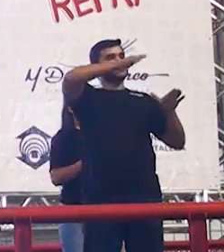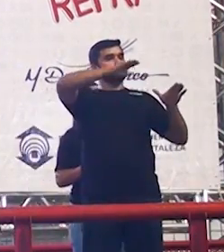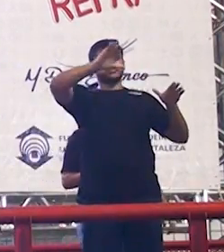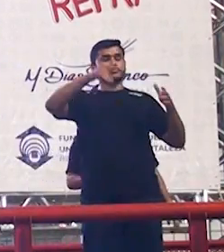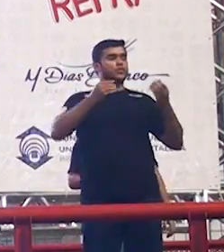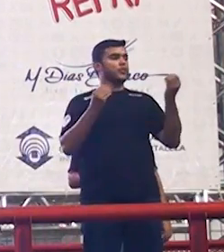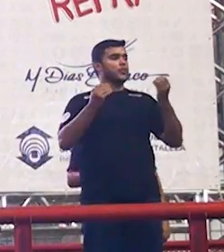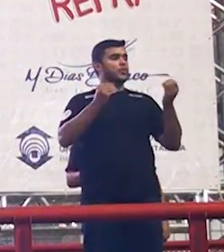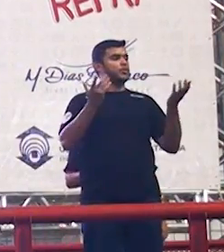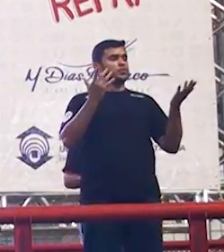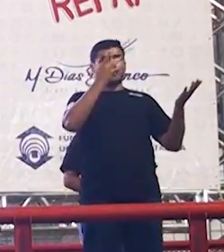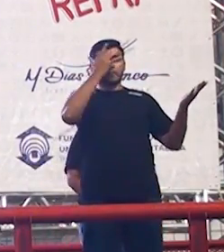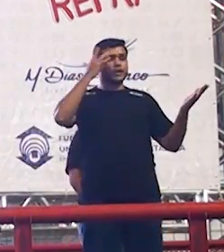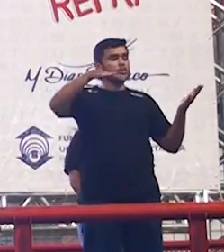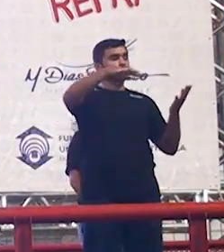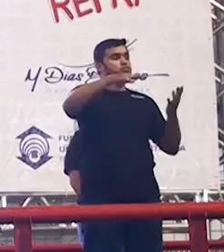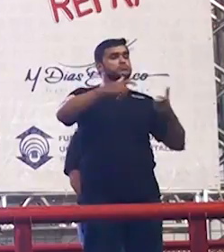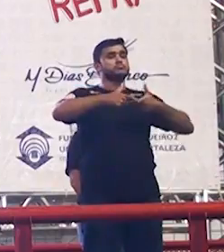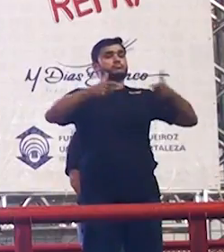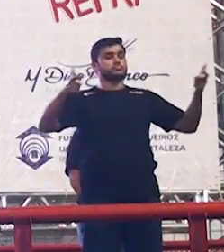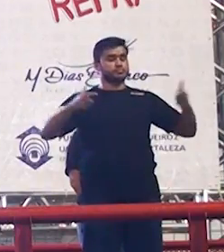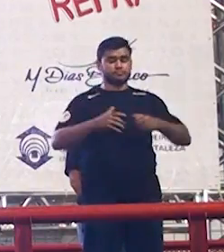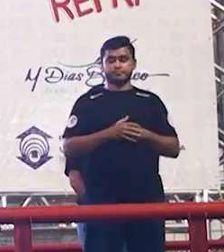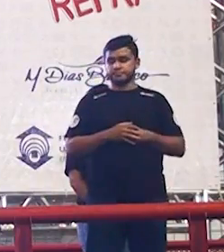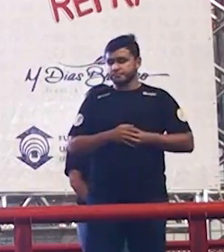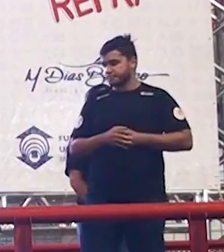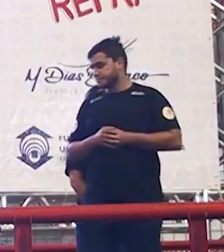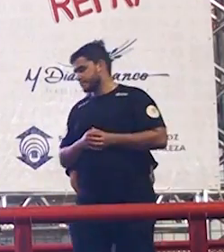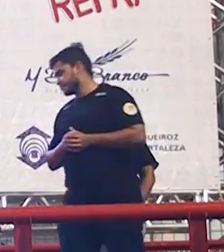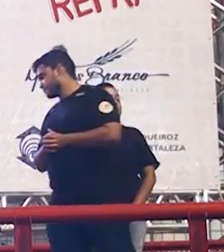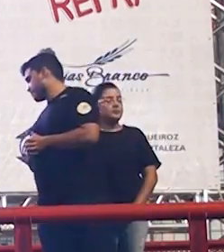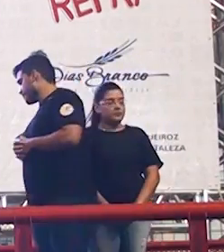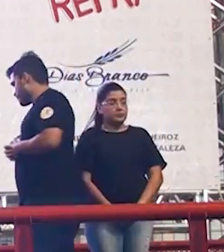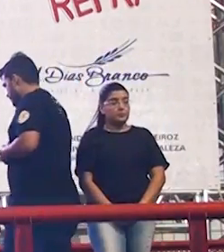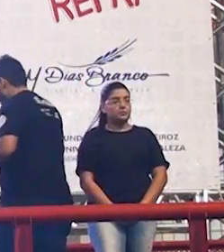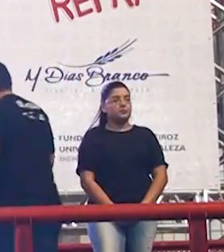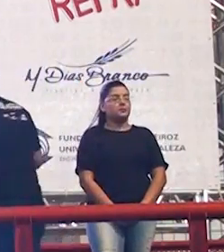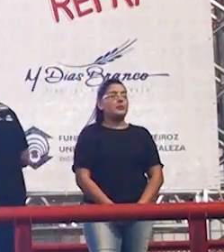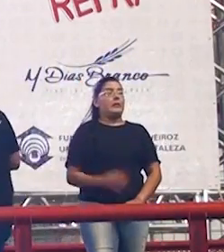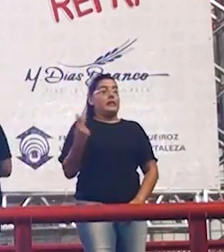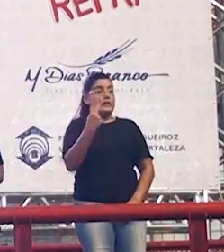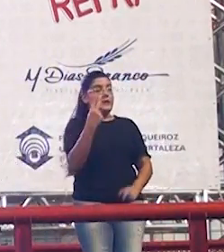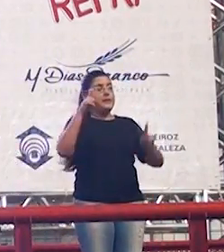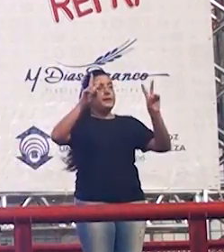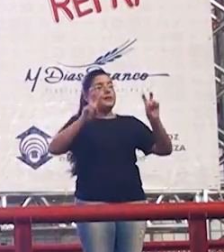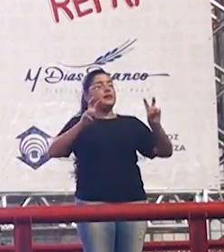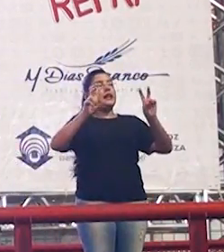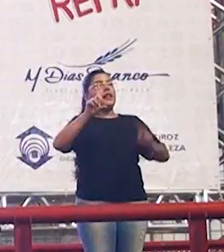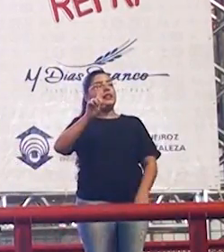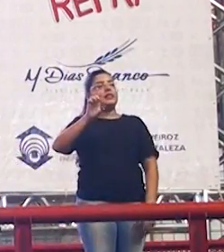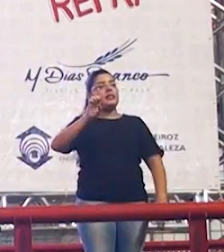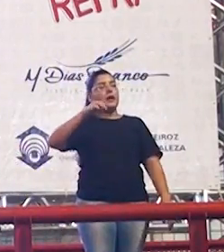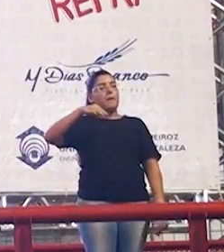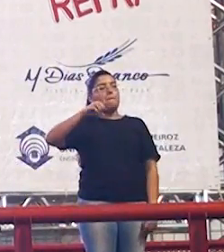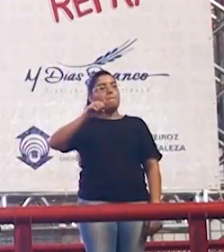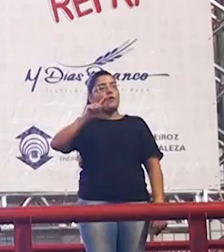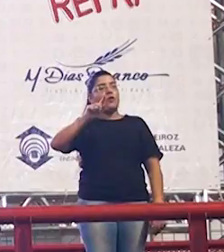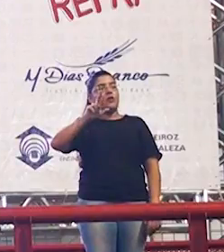População, crescimento populacional e migrações. Segundo assunto, demografia.